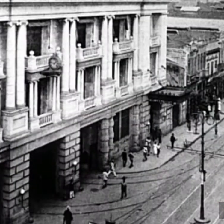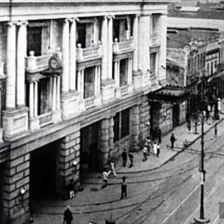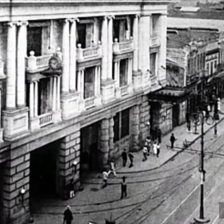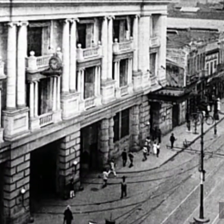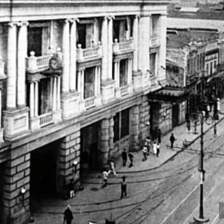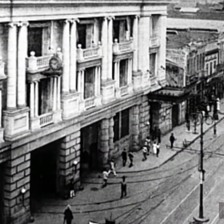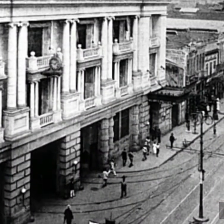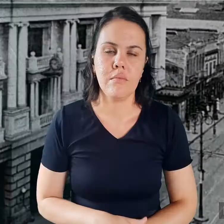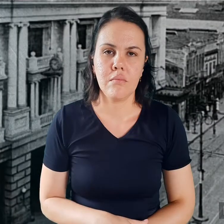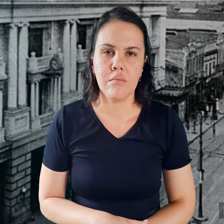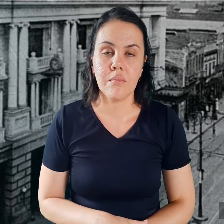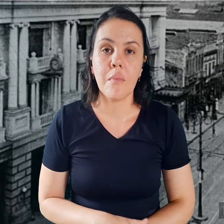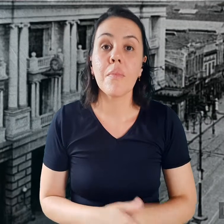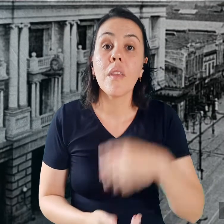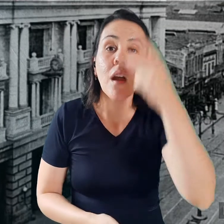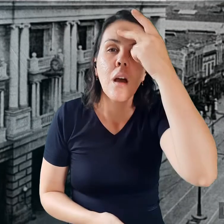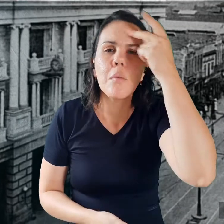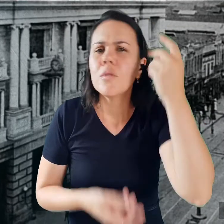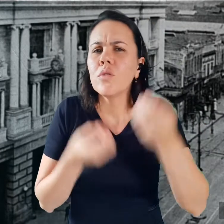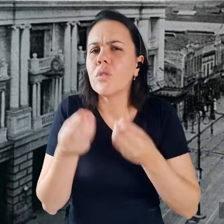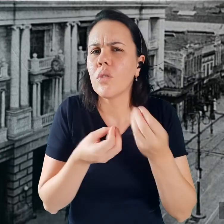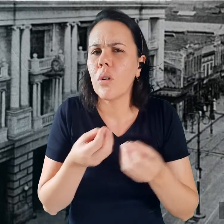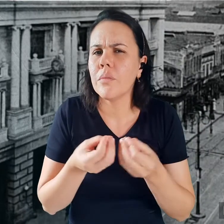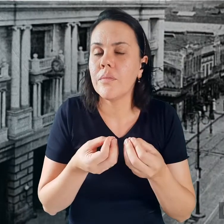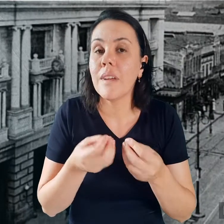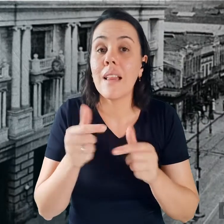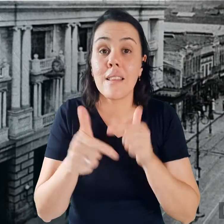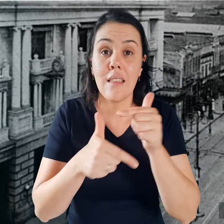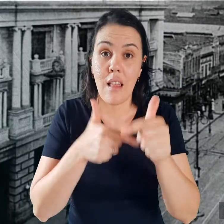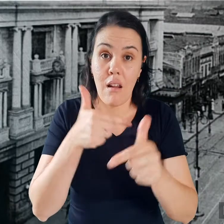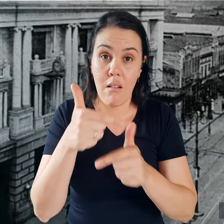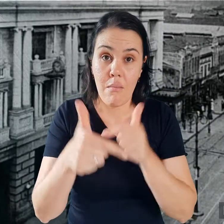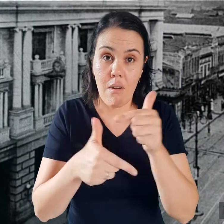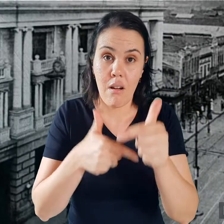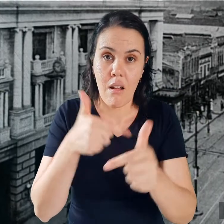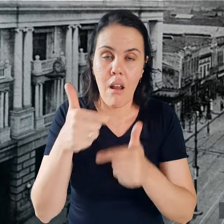Como que eram as pessoas naquela época? Elas trabalhavam em fábricas,